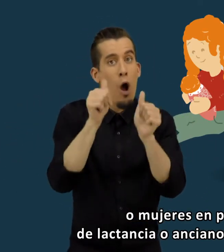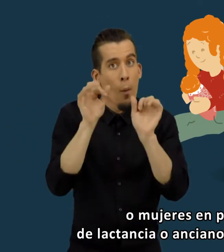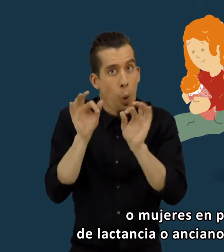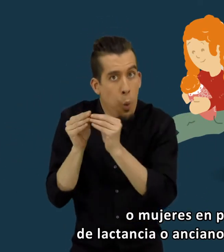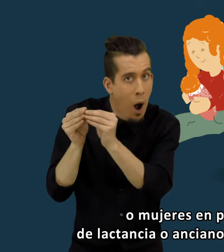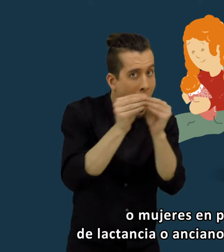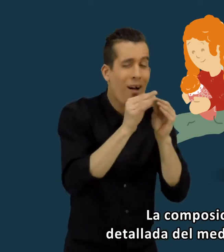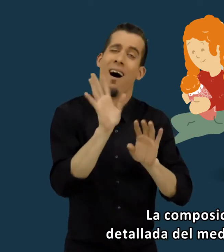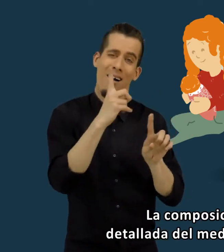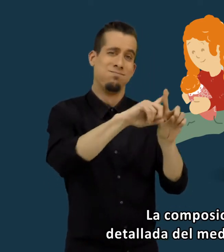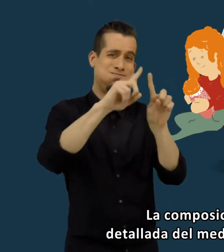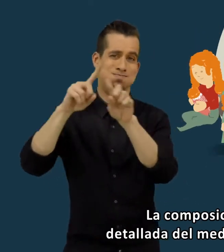otras.